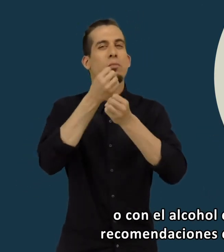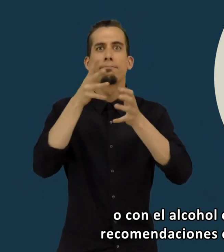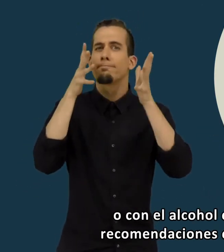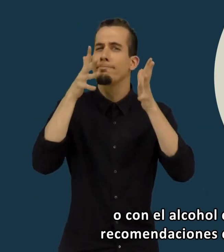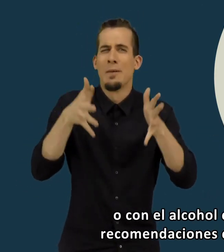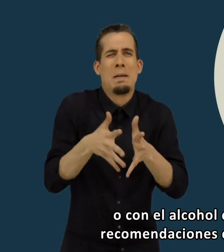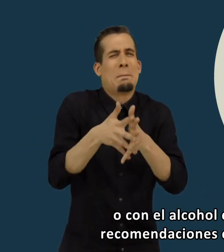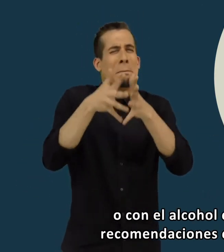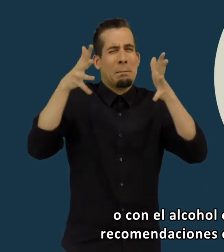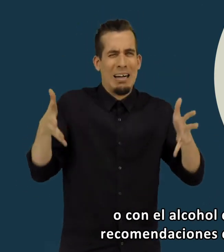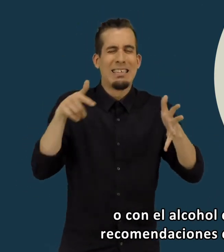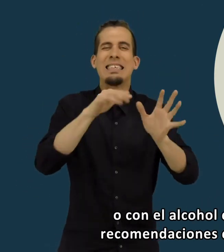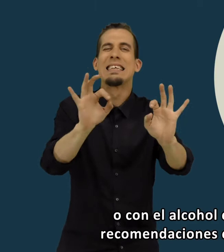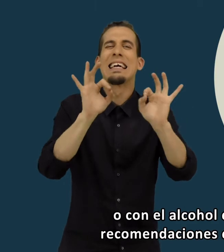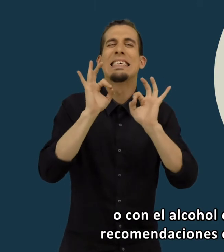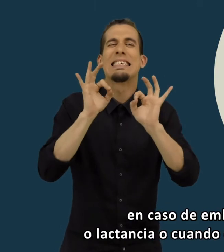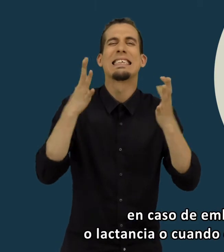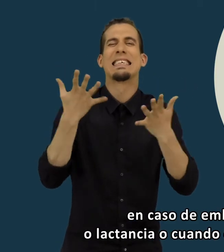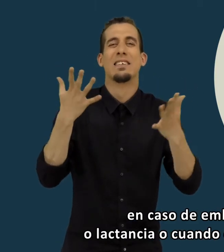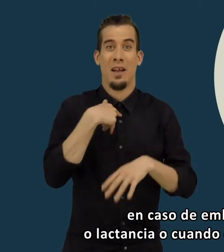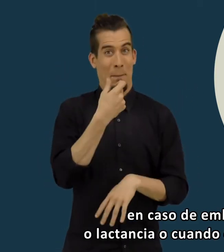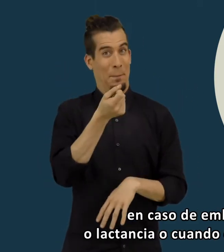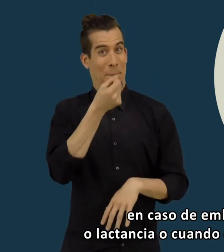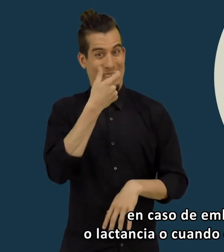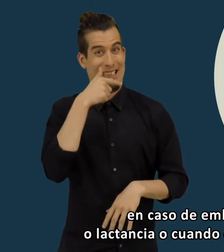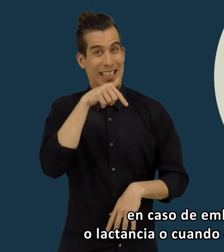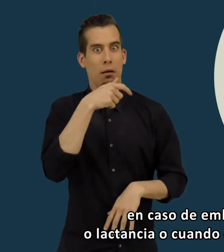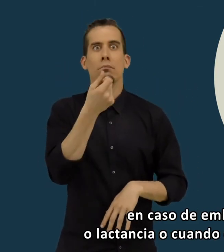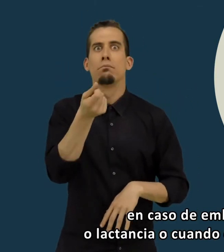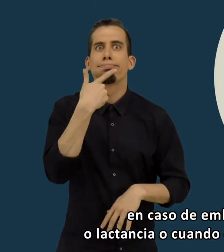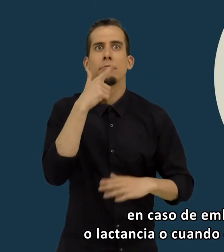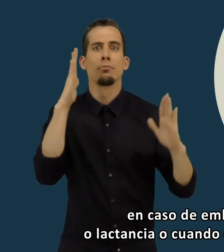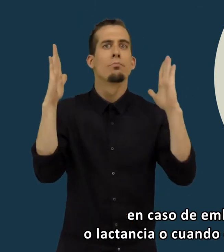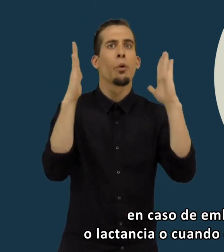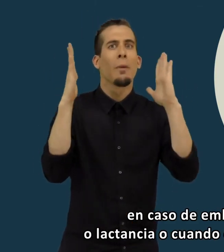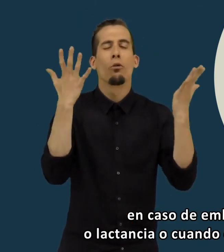E incluye recomendaciones específicas en caso de embarazo o lactancia,